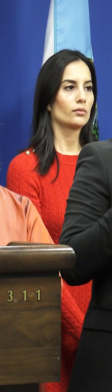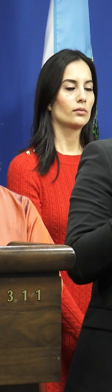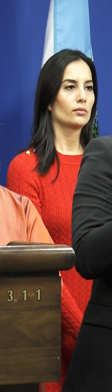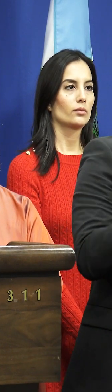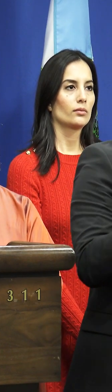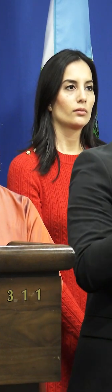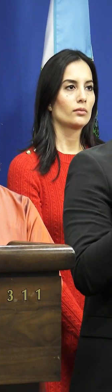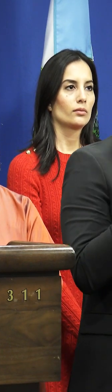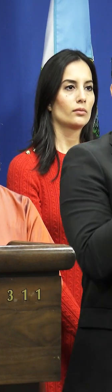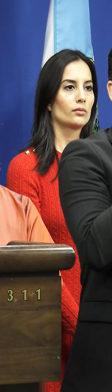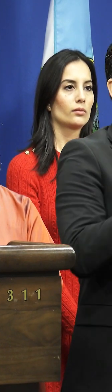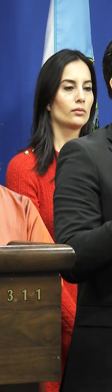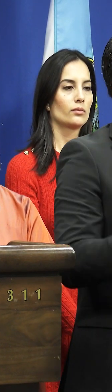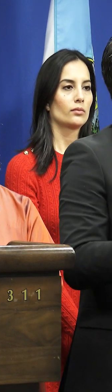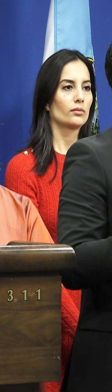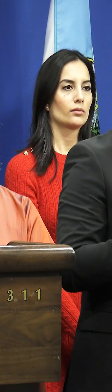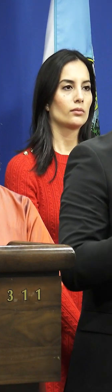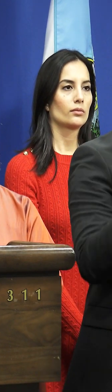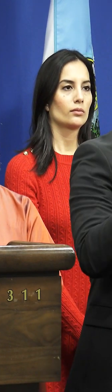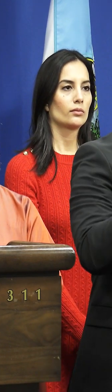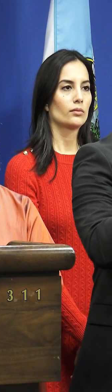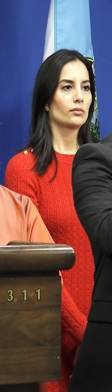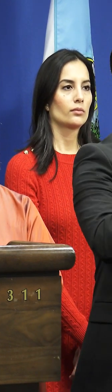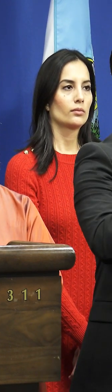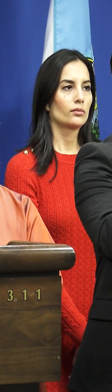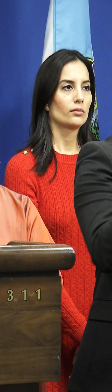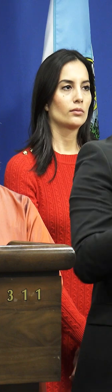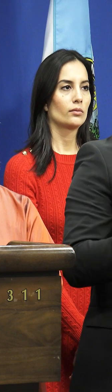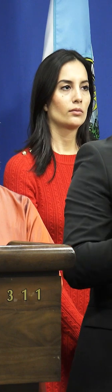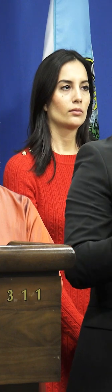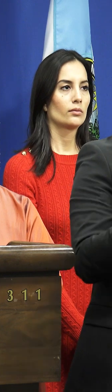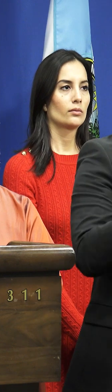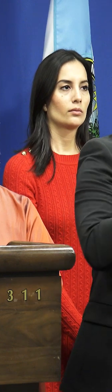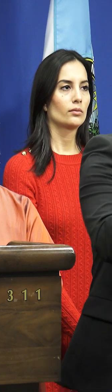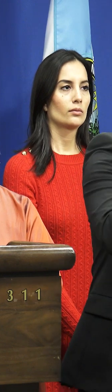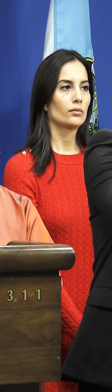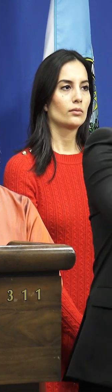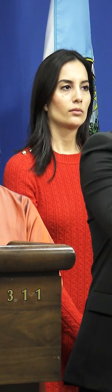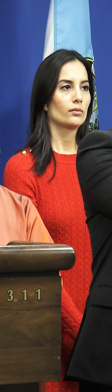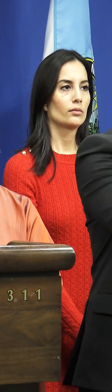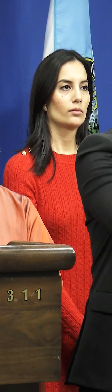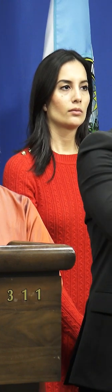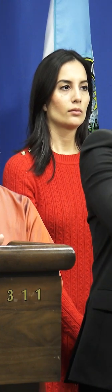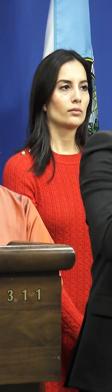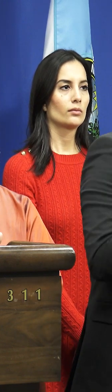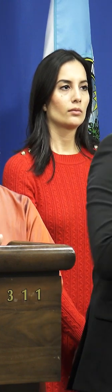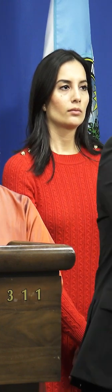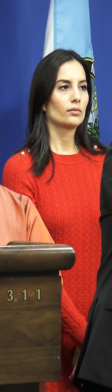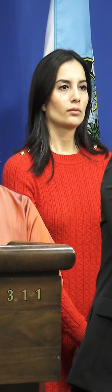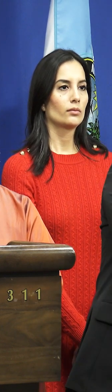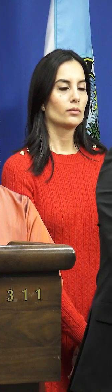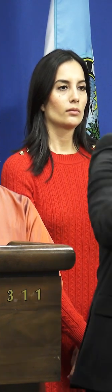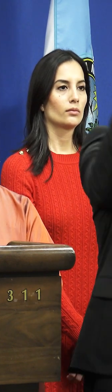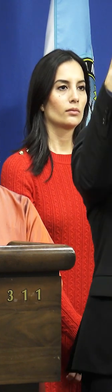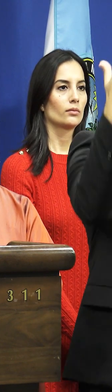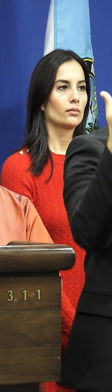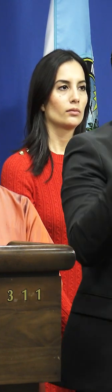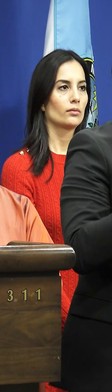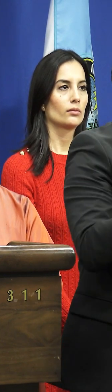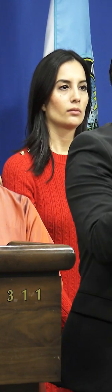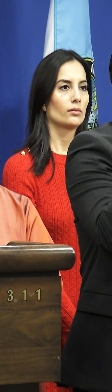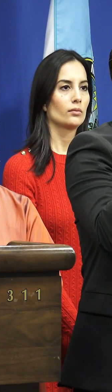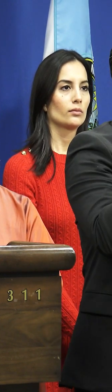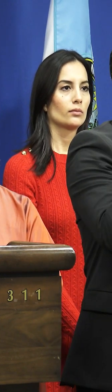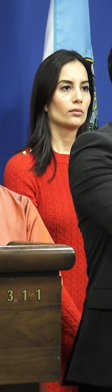área. Y número dos, no importa su edad, si es niño o de la tercera edad, los que tienen problemas